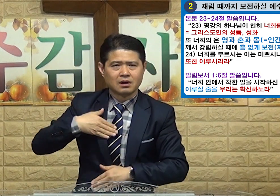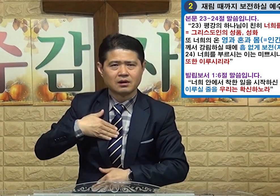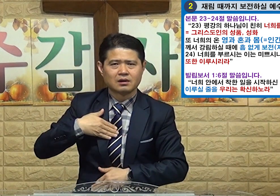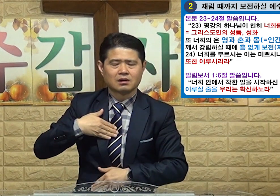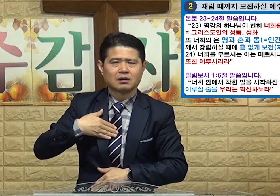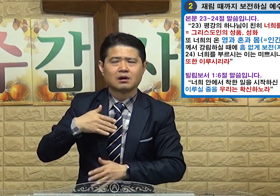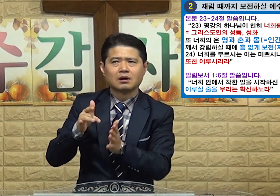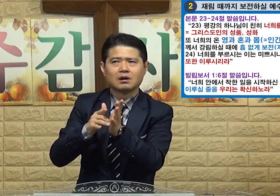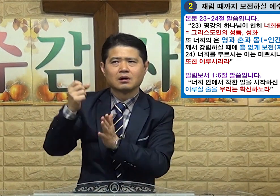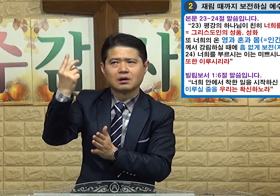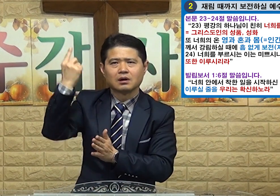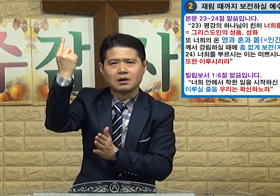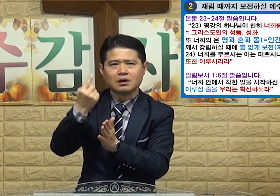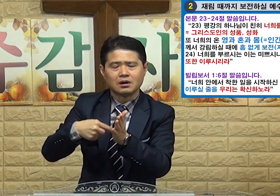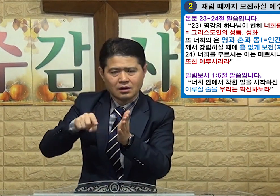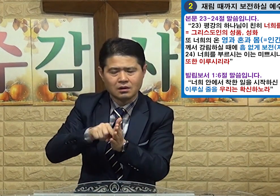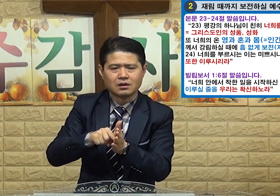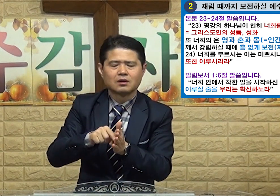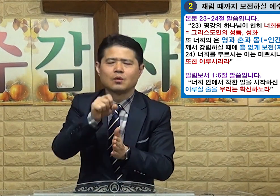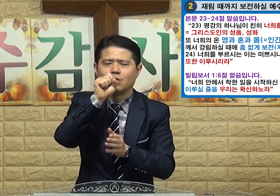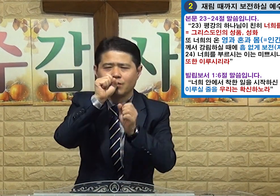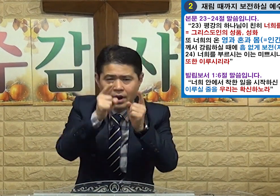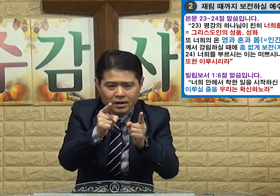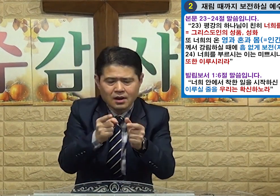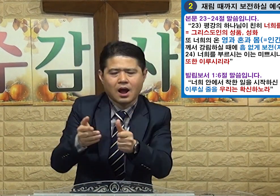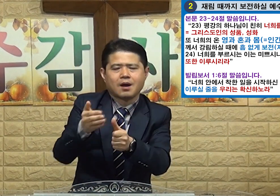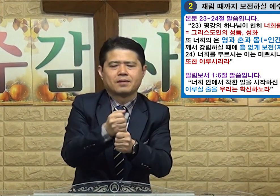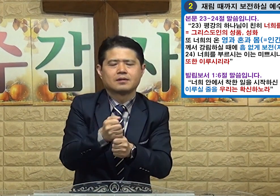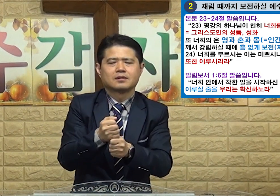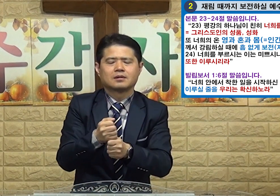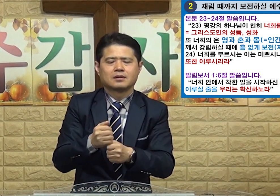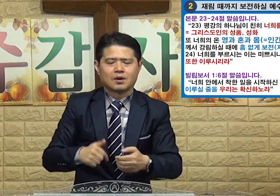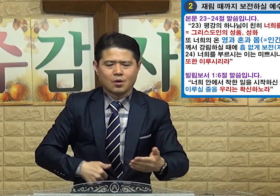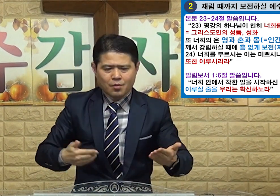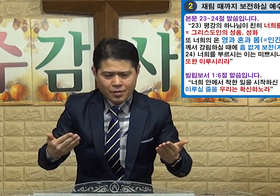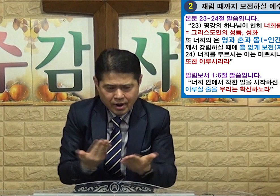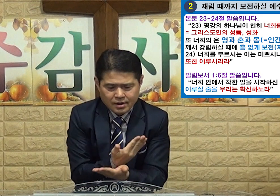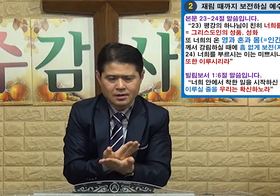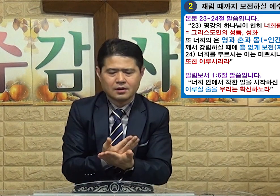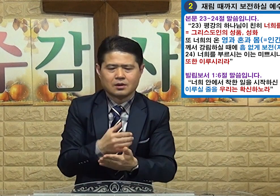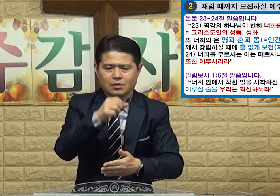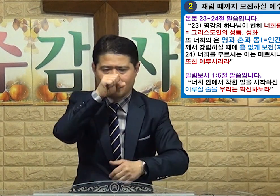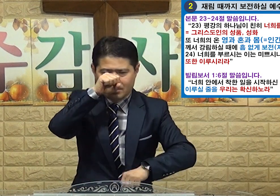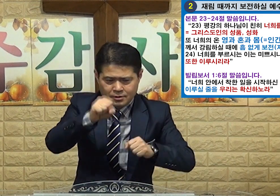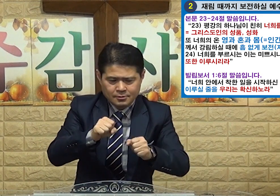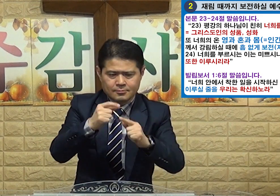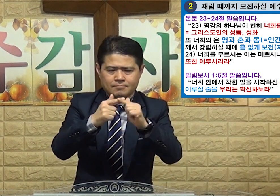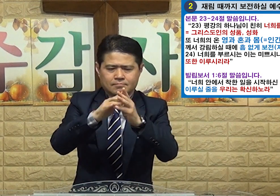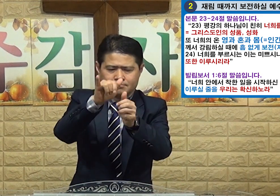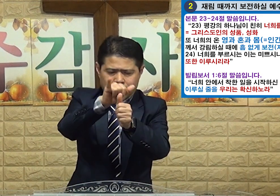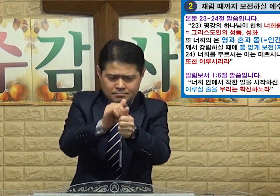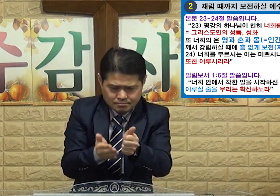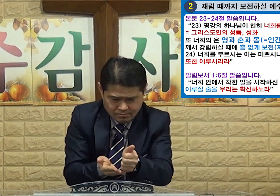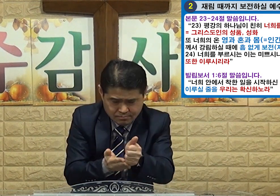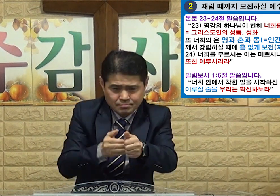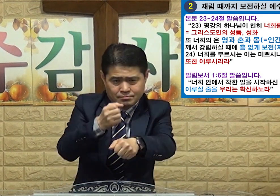구원해 주셨는데 이 예수님이 좋은 기회를 통해서 우리를 변화시키고 또